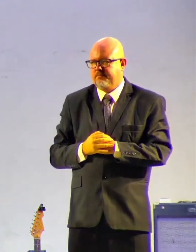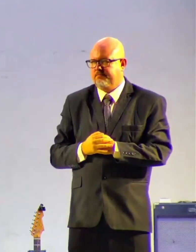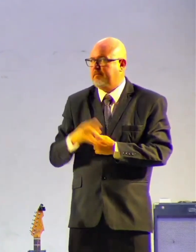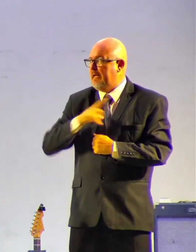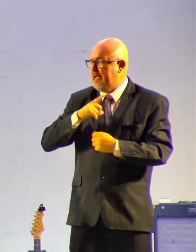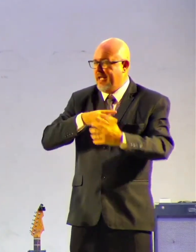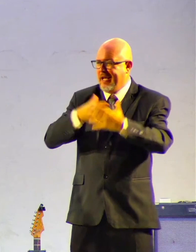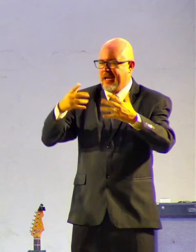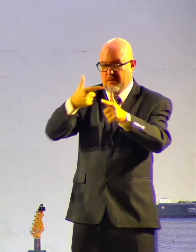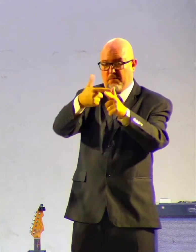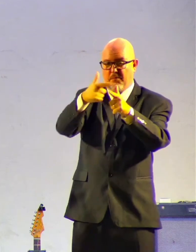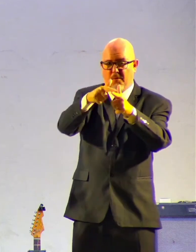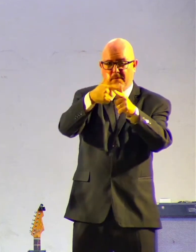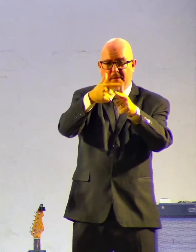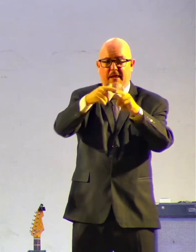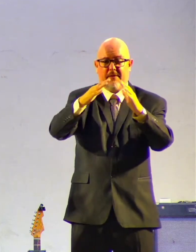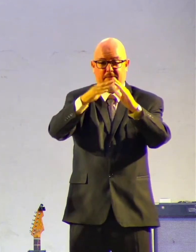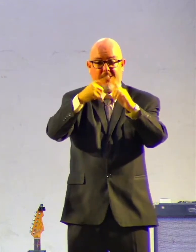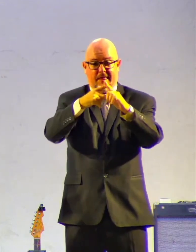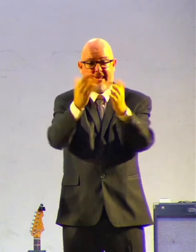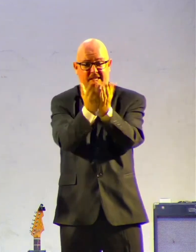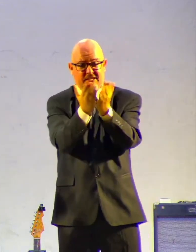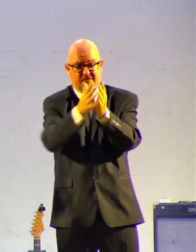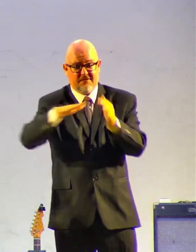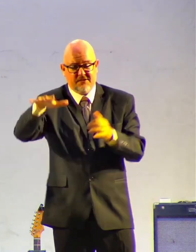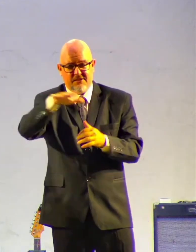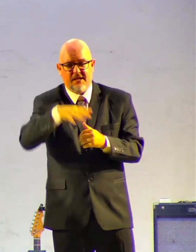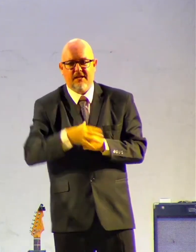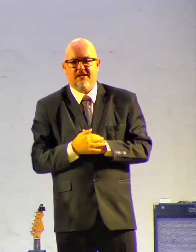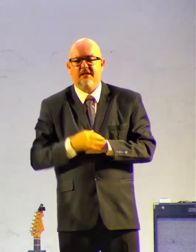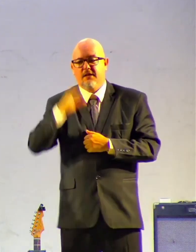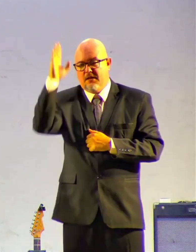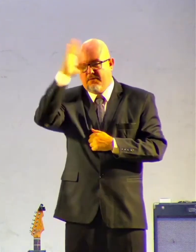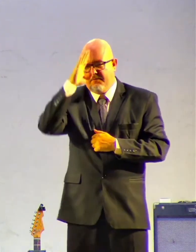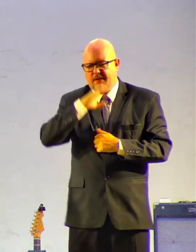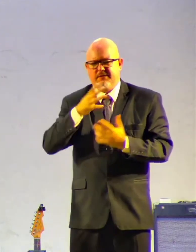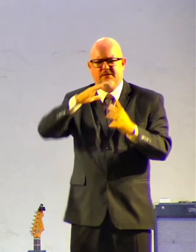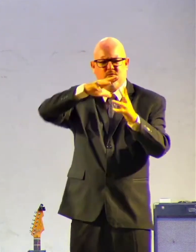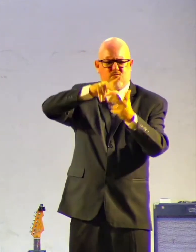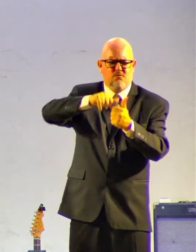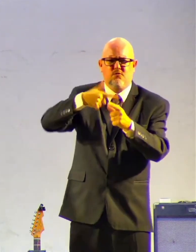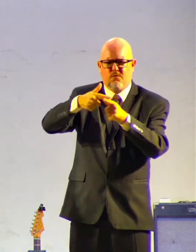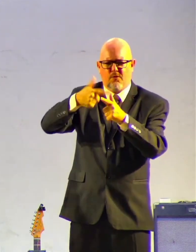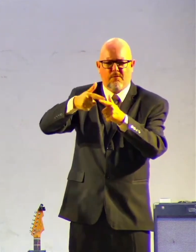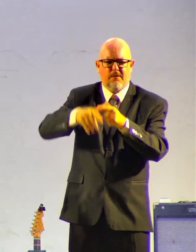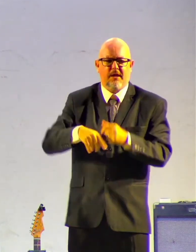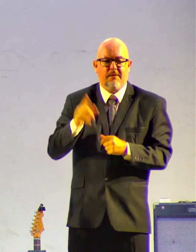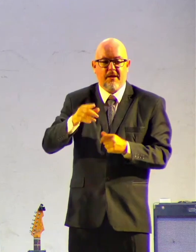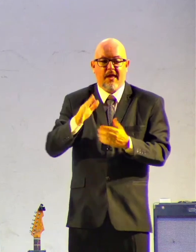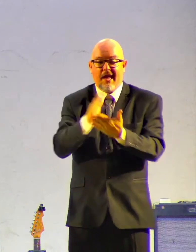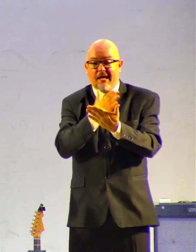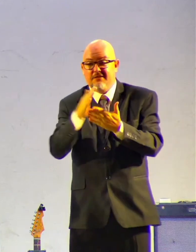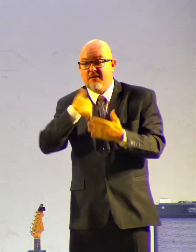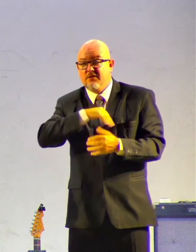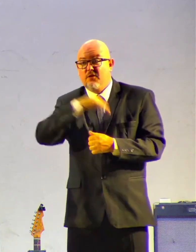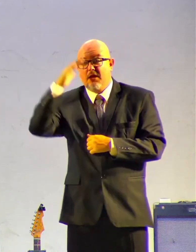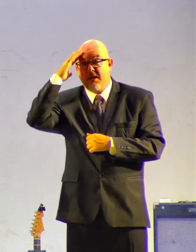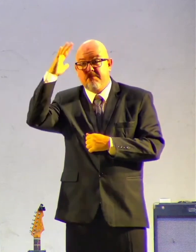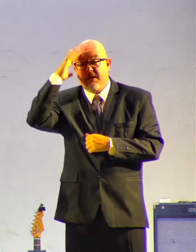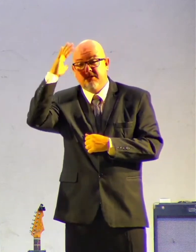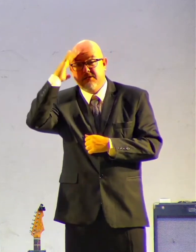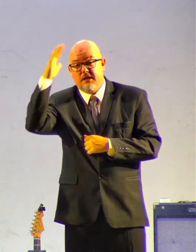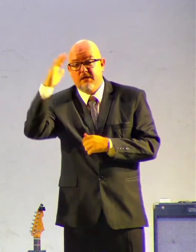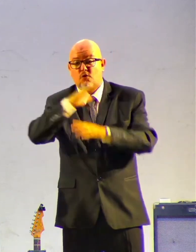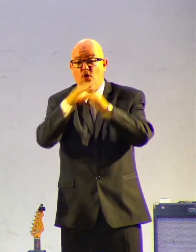Acredito que um dos grandes problemas da igreja evangélica, no Brasil e no mundo, é que às vezes nós imaginamos que